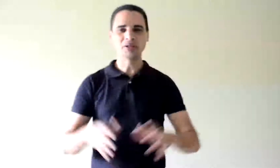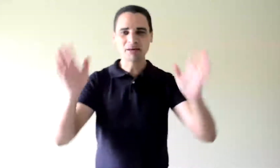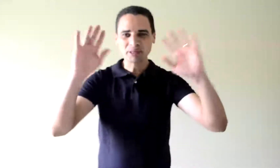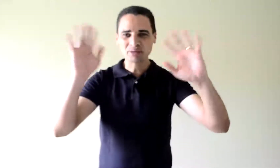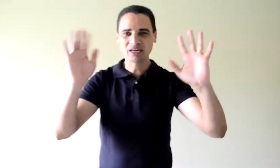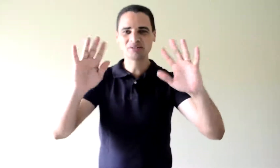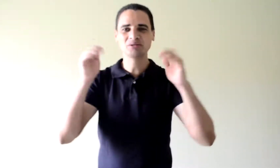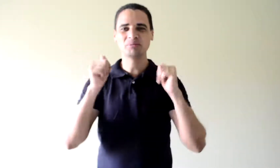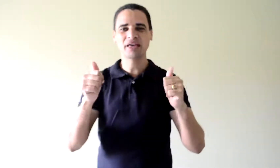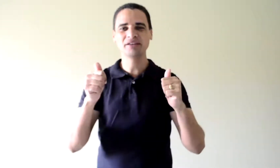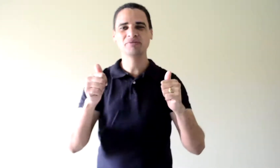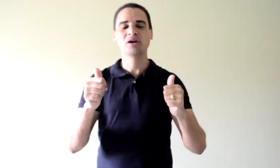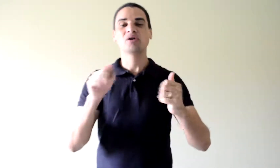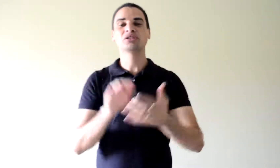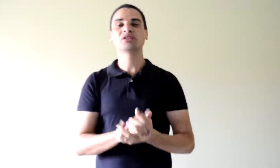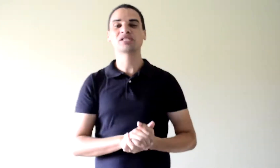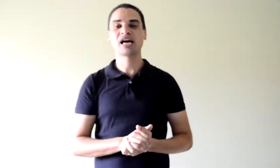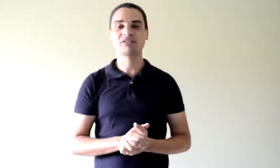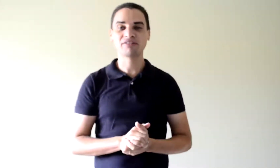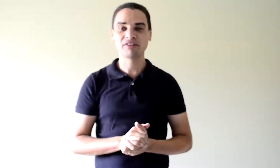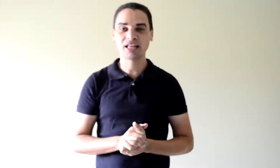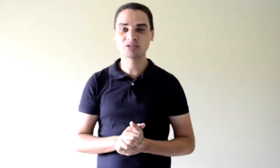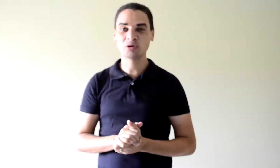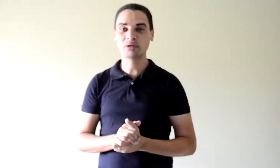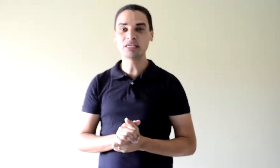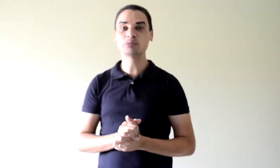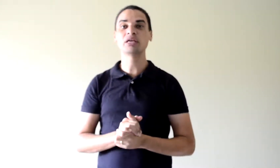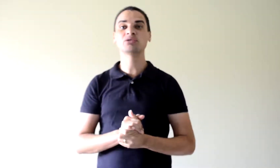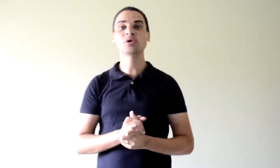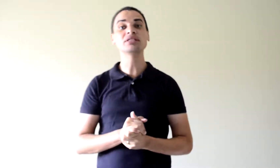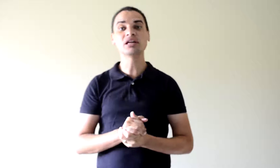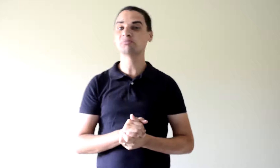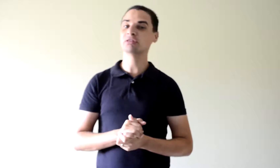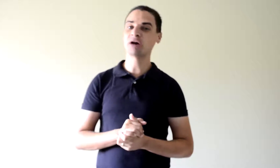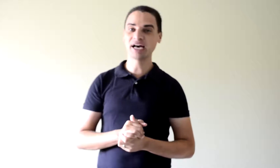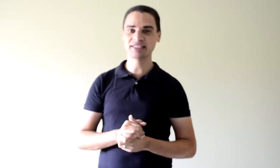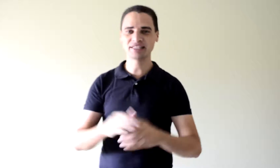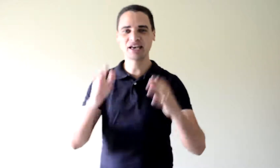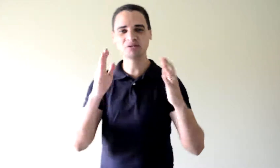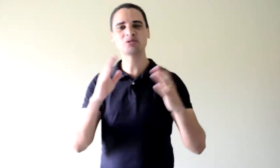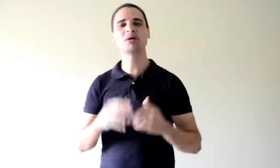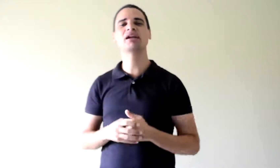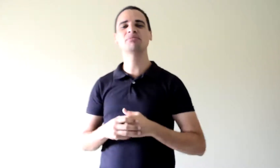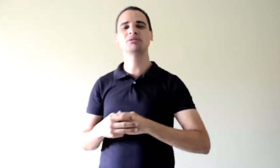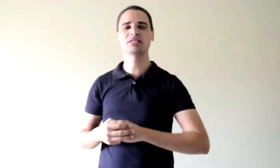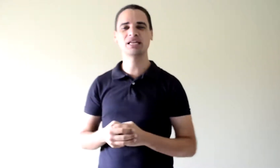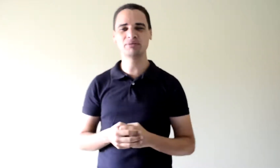Olá pessoal, tudo bem? Hoje a nossa aula vai falar sobre expressões não manuais, que é um dos parâmetros da Libras,